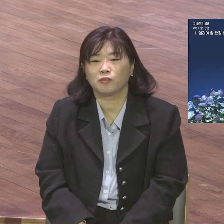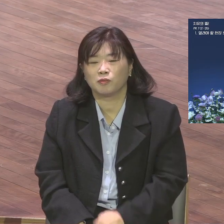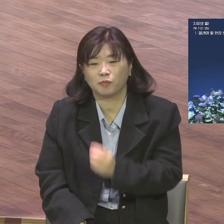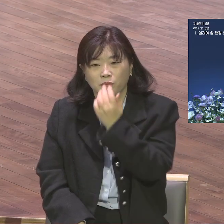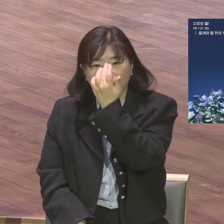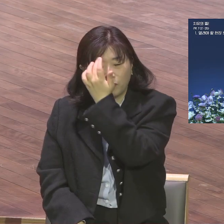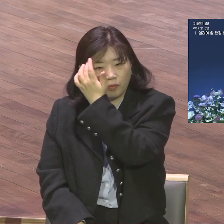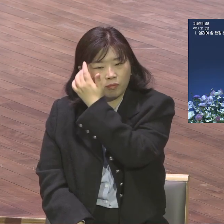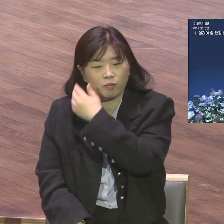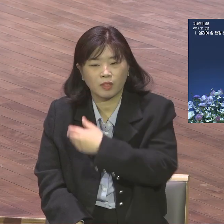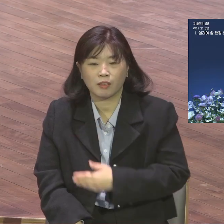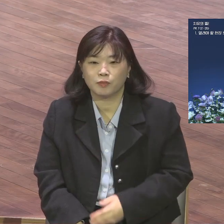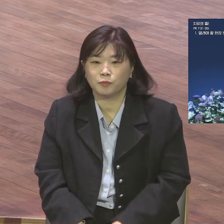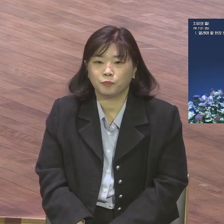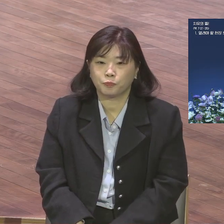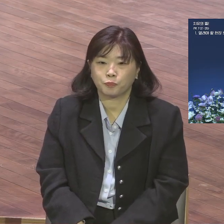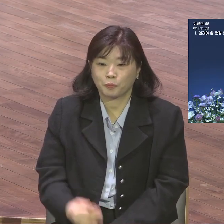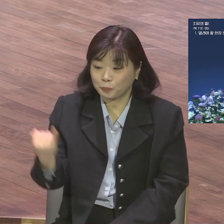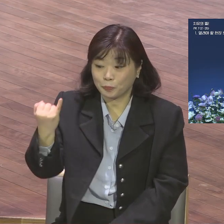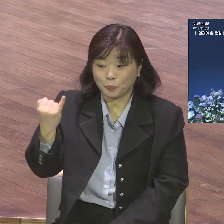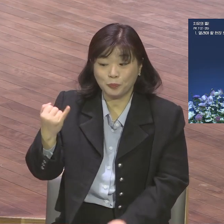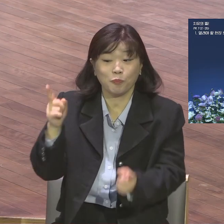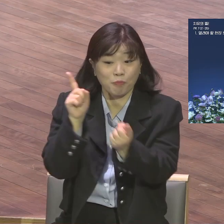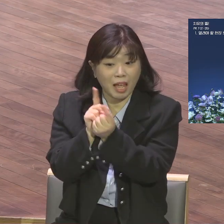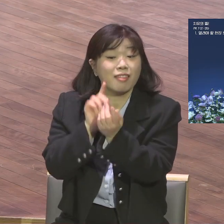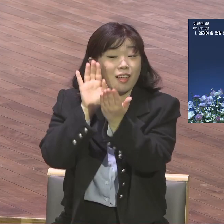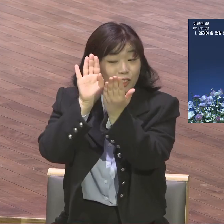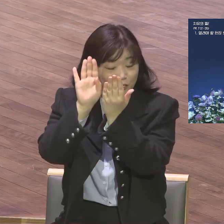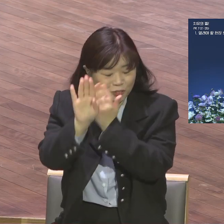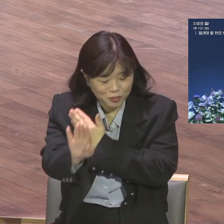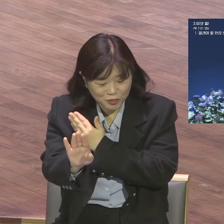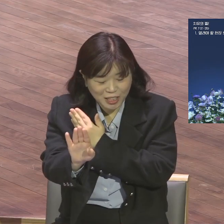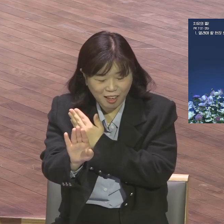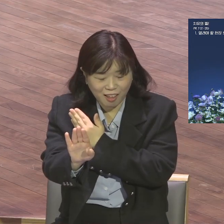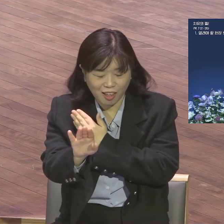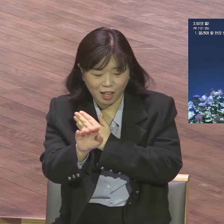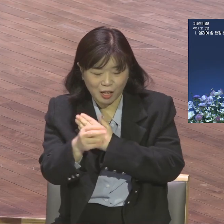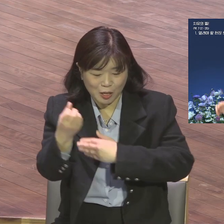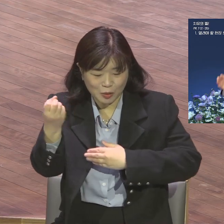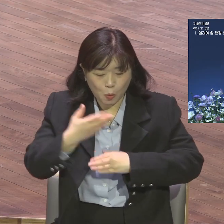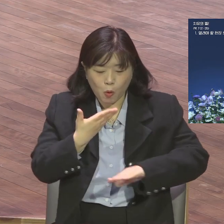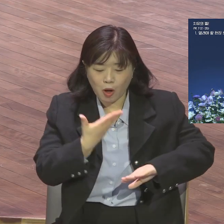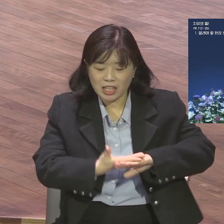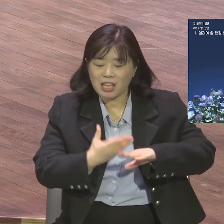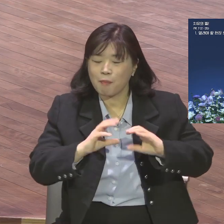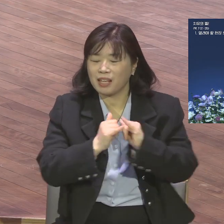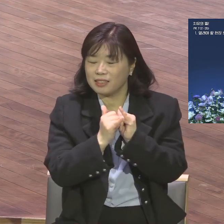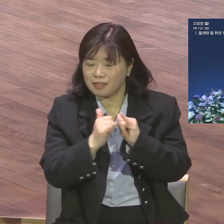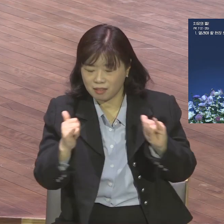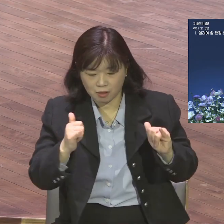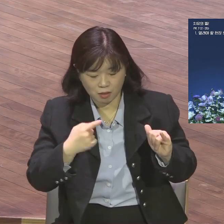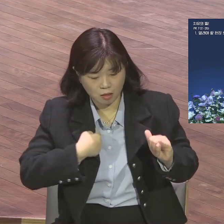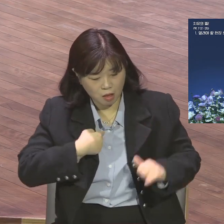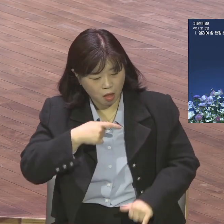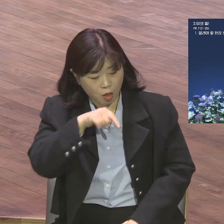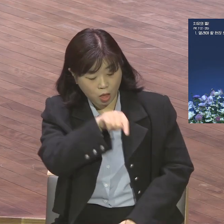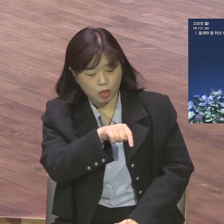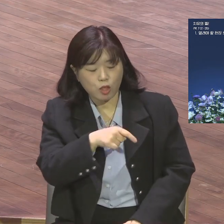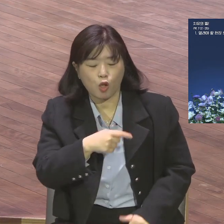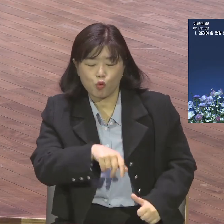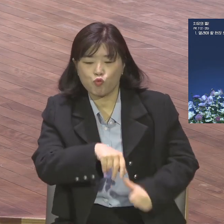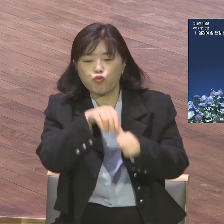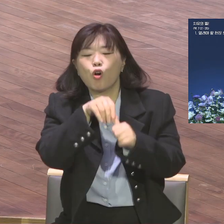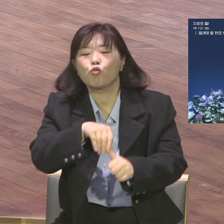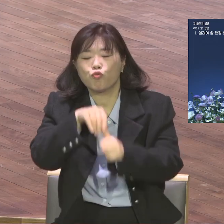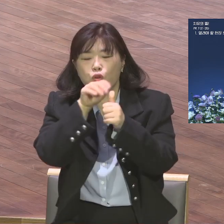치유 사역의 증거를 보여주심으로 인해서 이방인들에게도 구원의 문이 열리게 된